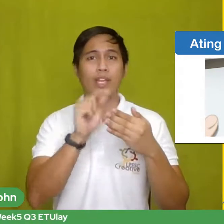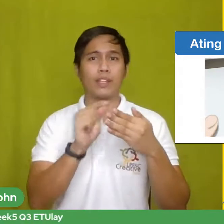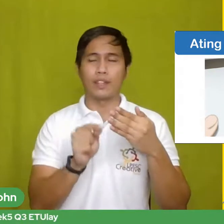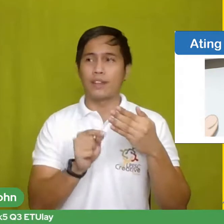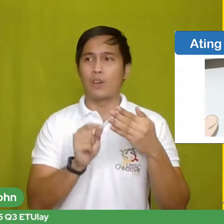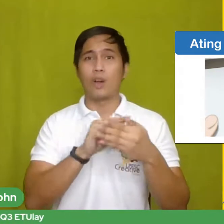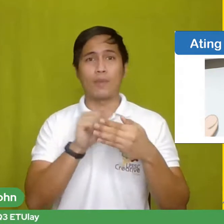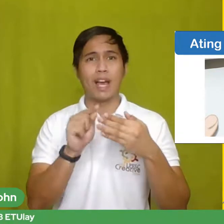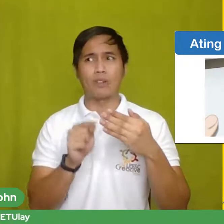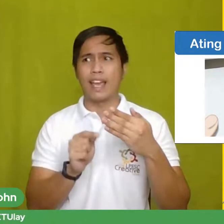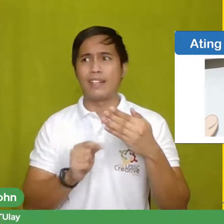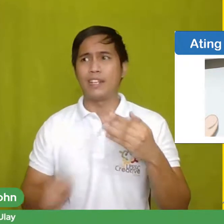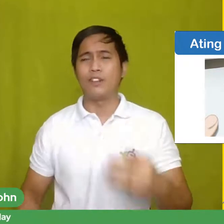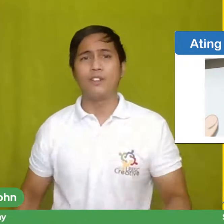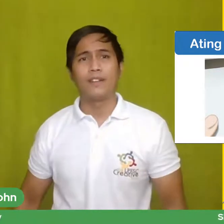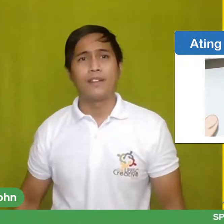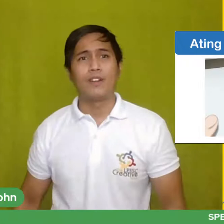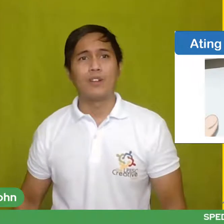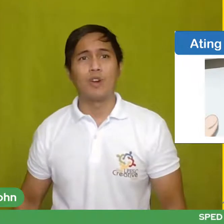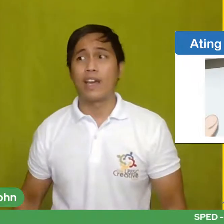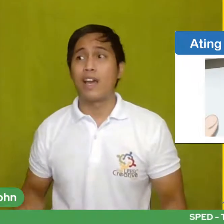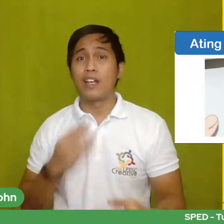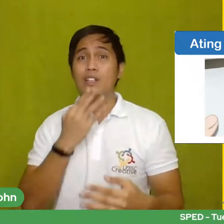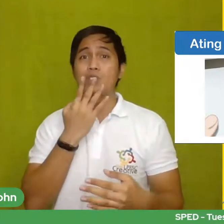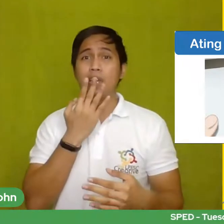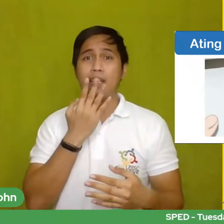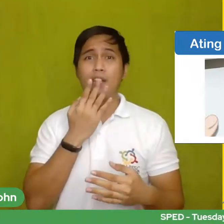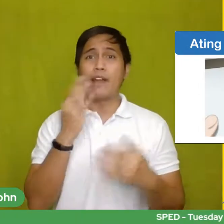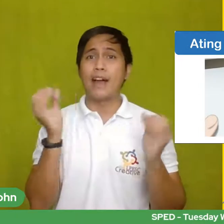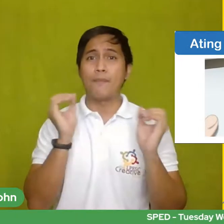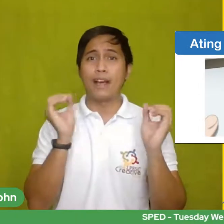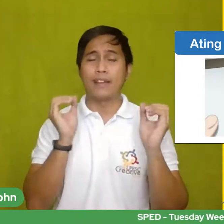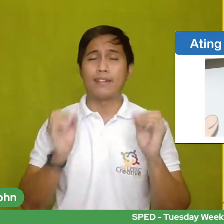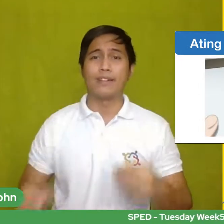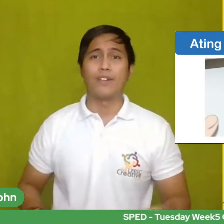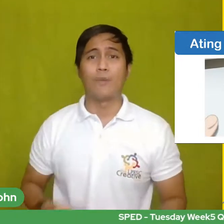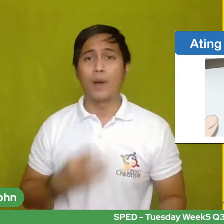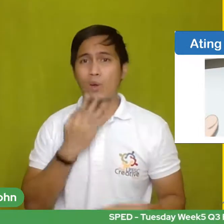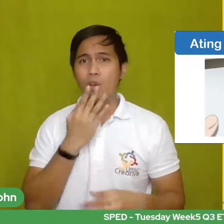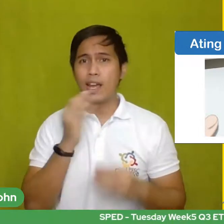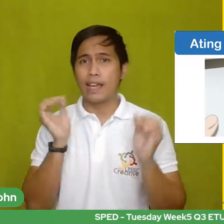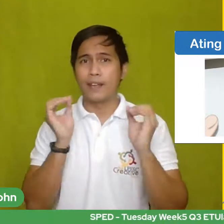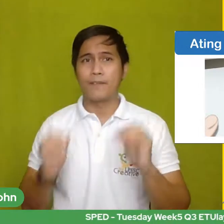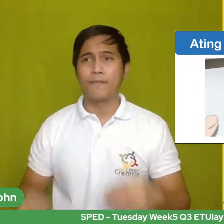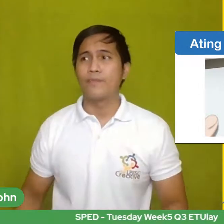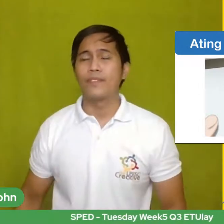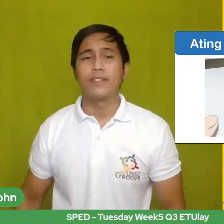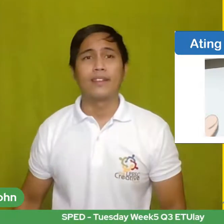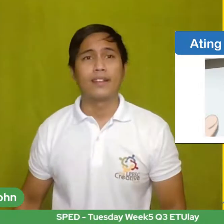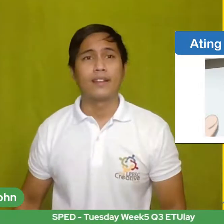guhit o outlining, no? O kaya shading, wala pa. O pagkulay.